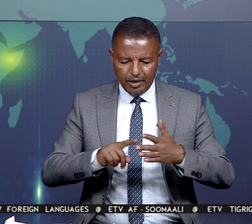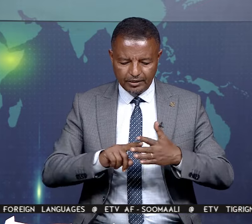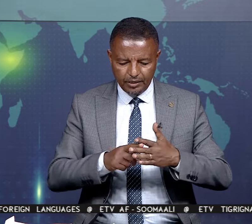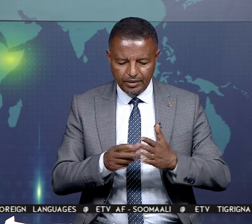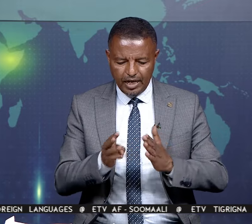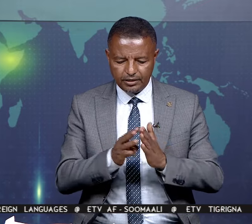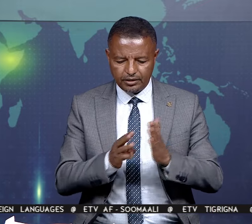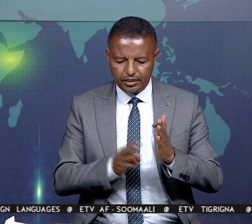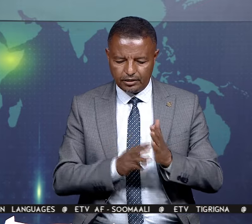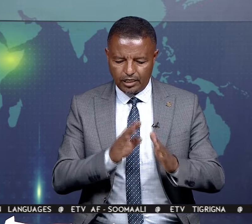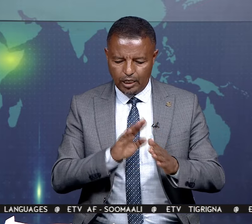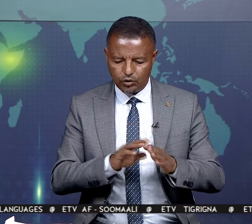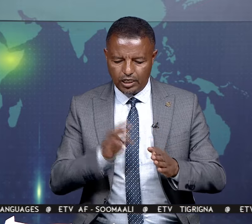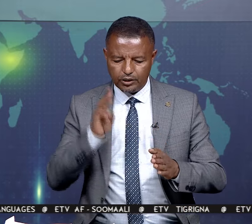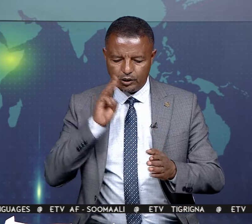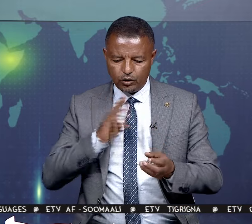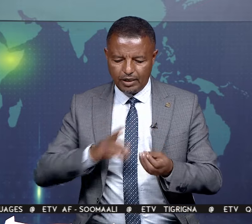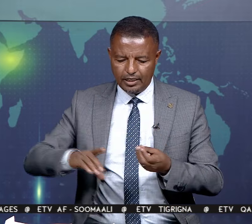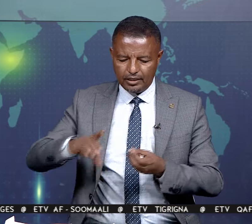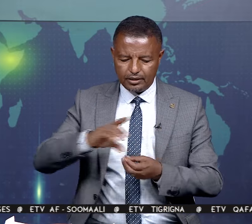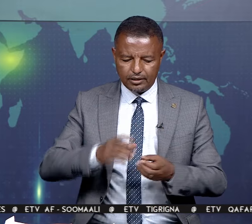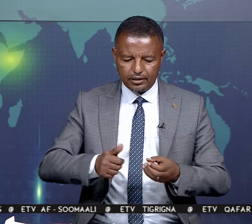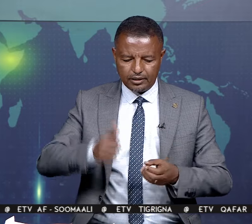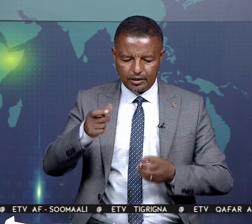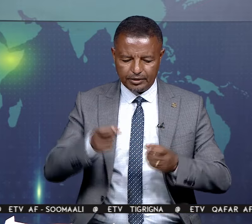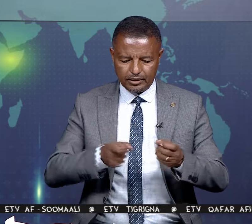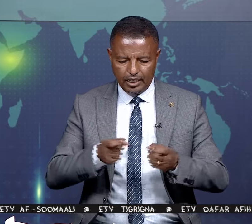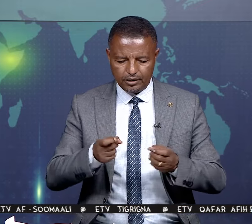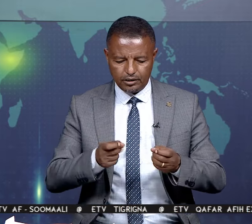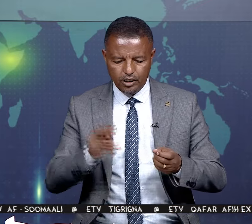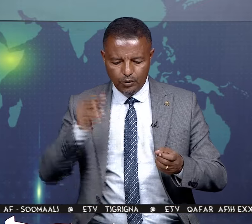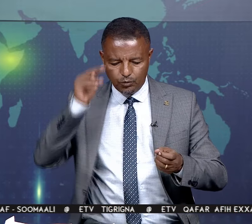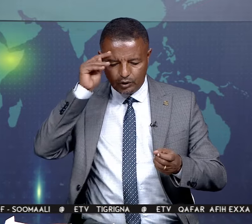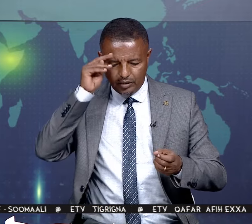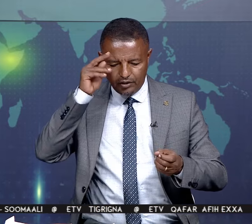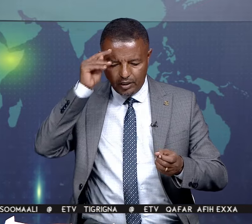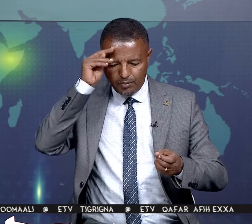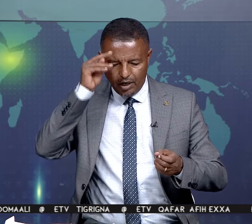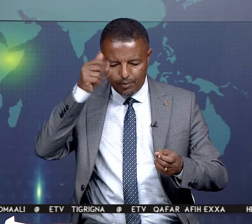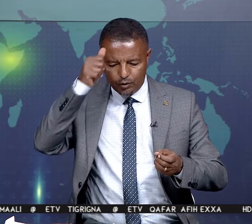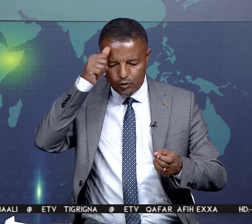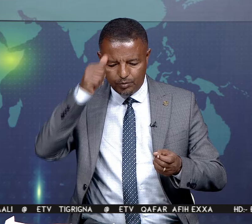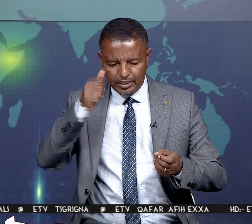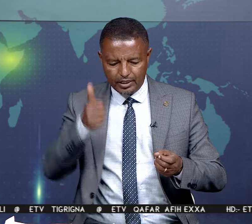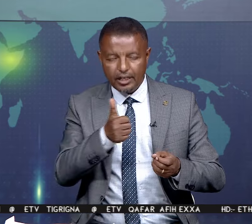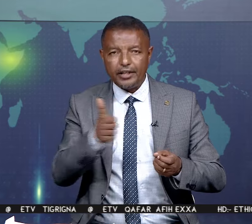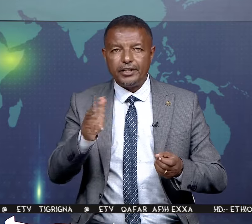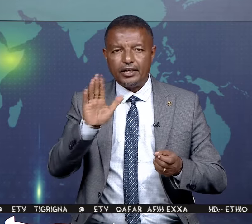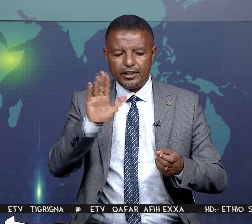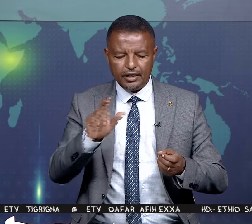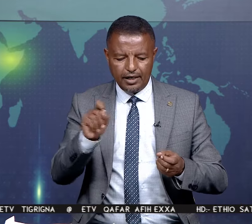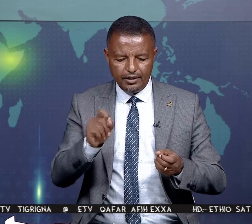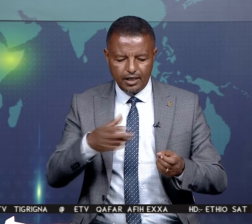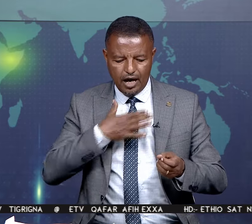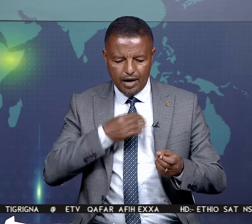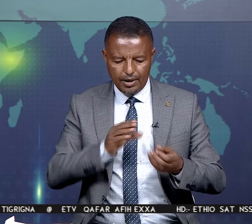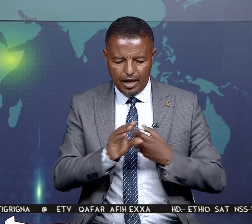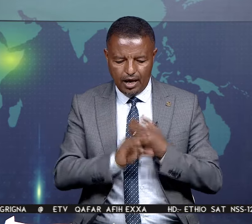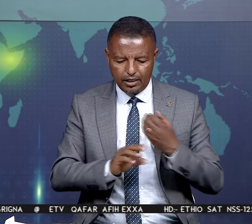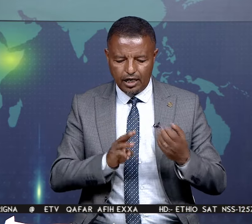በማስጀመሪያ ስነ ስርዓቱ ላይ የሶማሌ ክልል ርዕሰ መስተዳድር ሙስተፌ መሐመድ ዑመር፣ የኢጋድ አባል አገራት